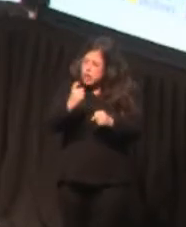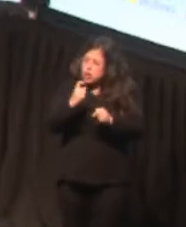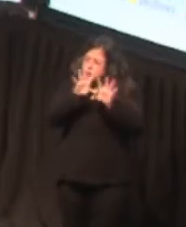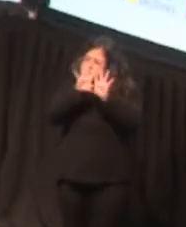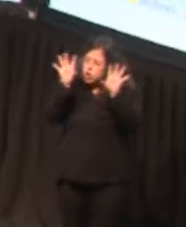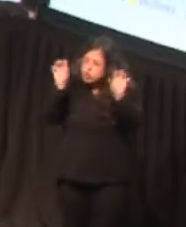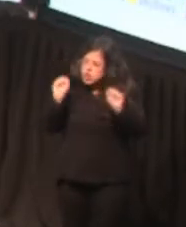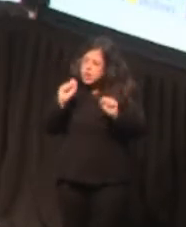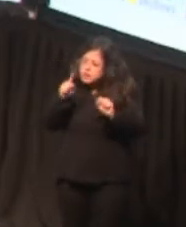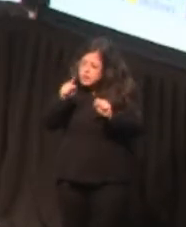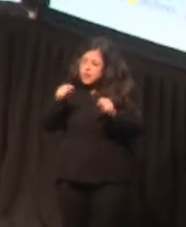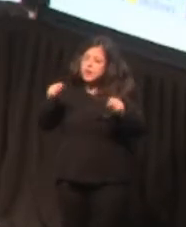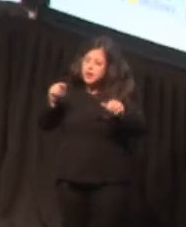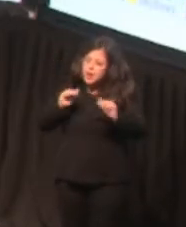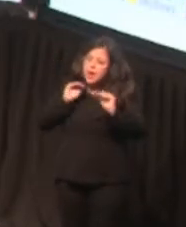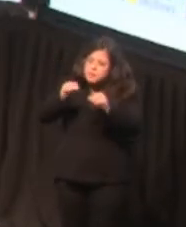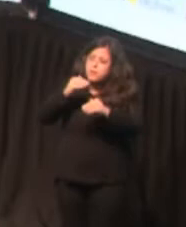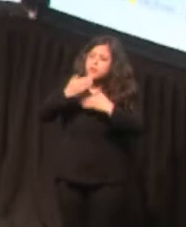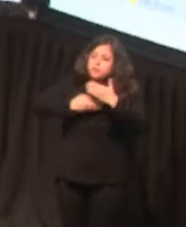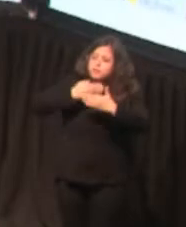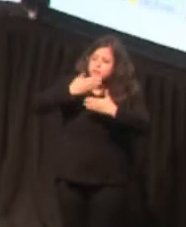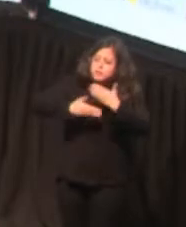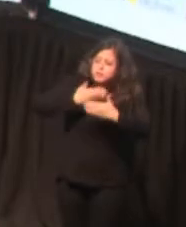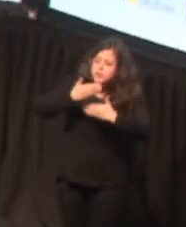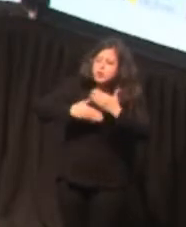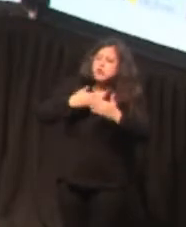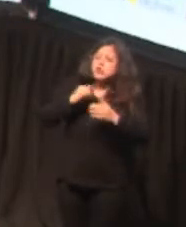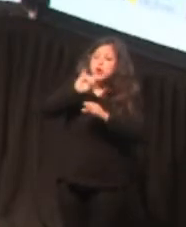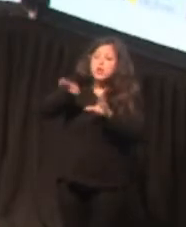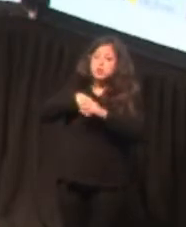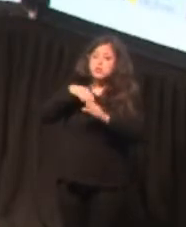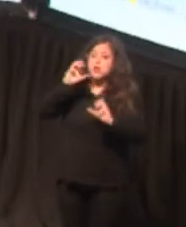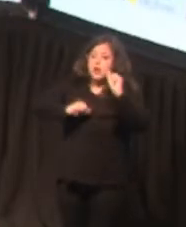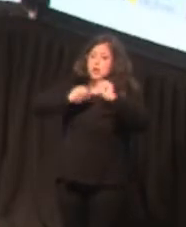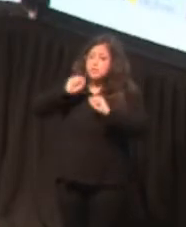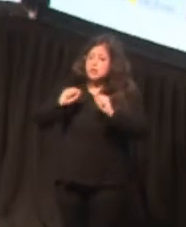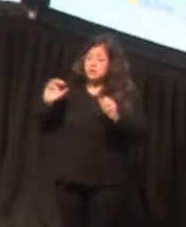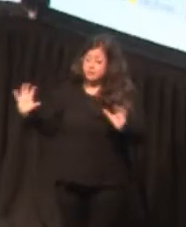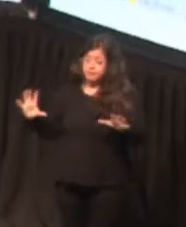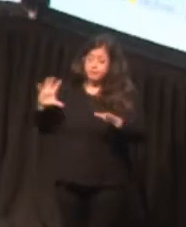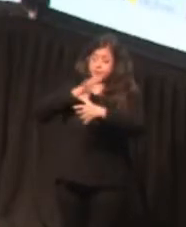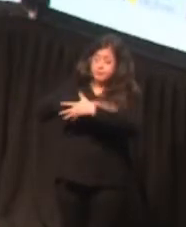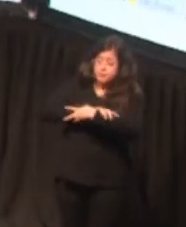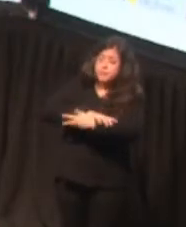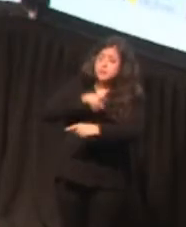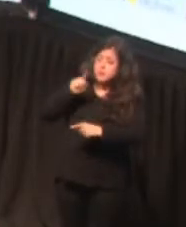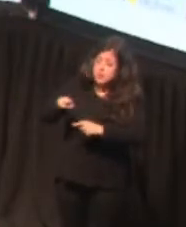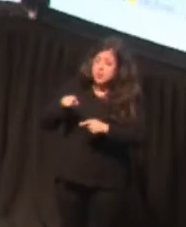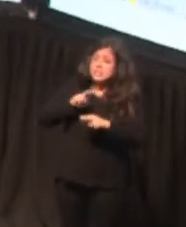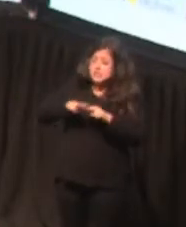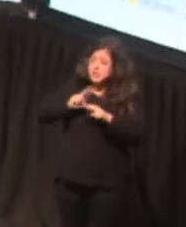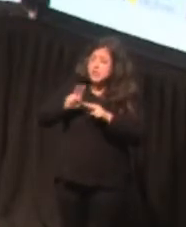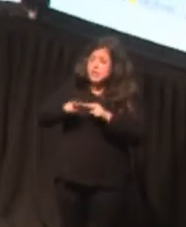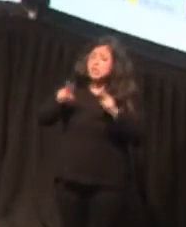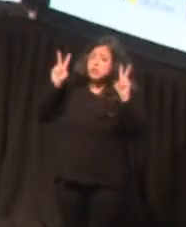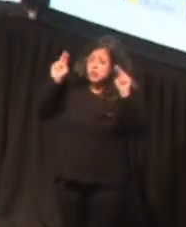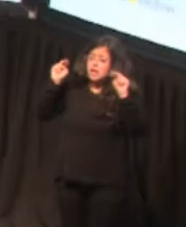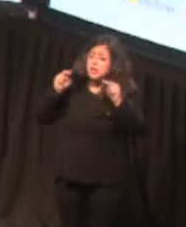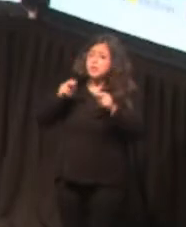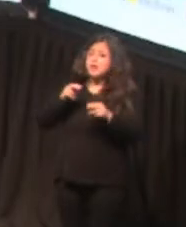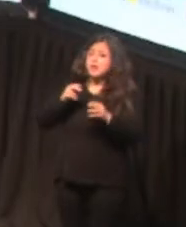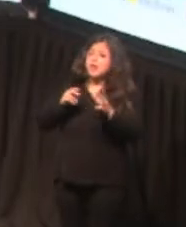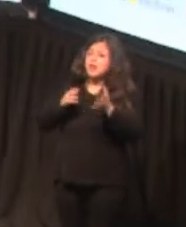de apoyo a los procesos inclusivos en la empresa. Producto de este convenio se desarrolló la Estrategia Empresarial de Inclusión Laboral de Personas